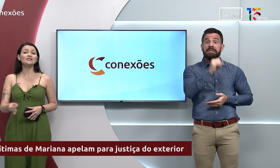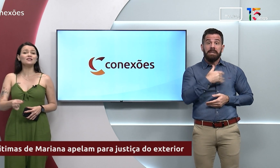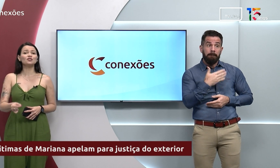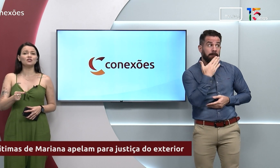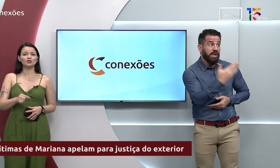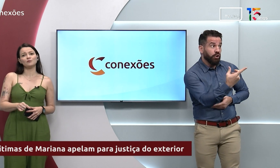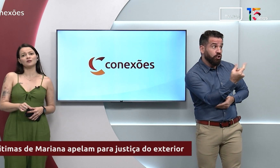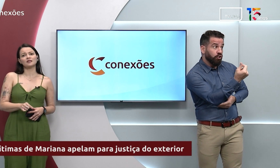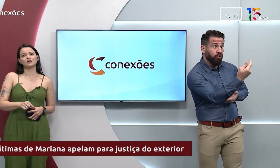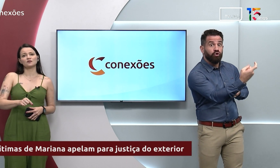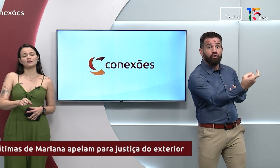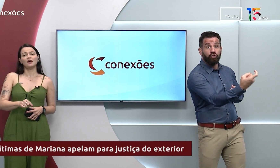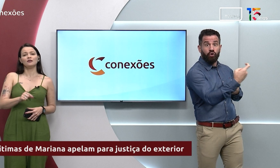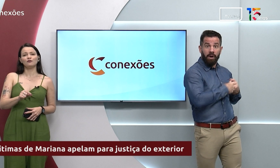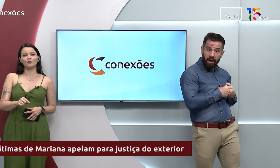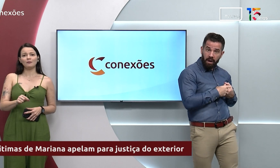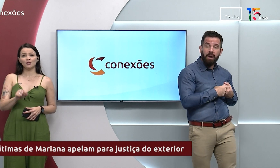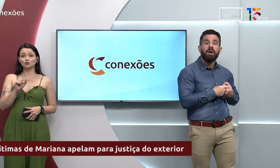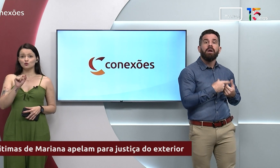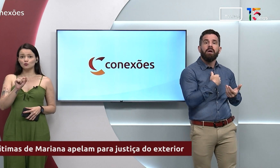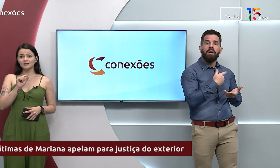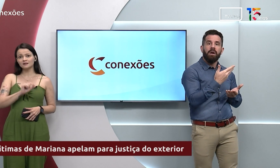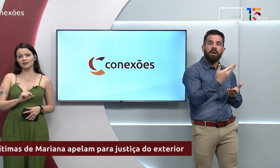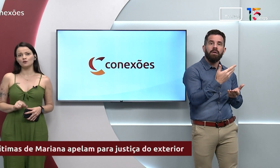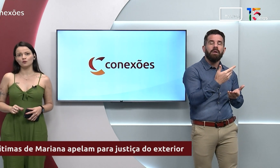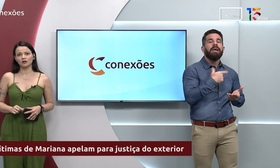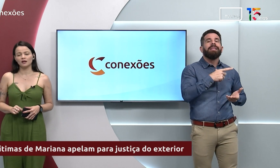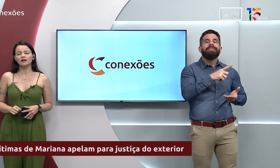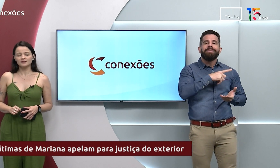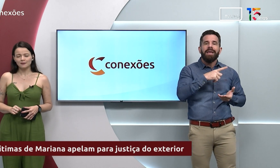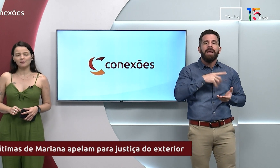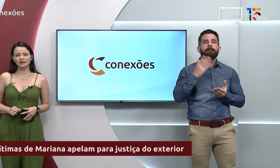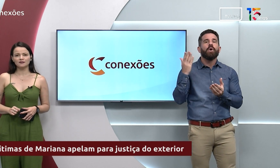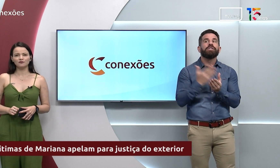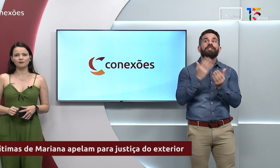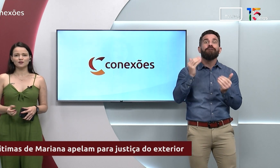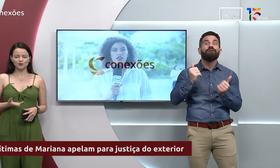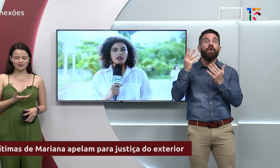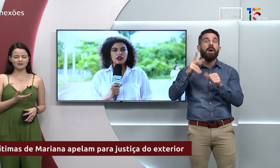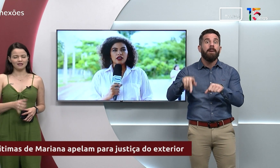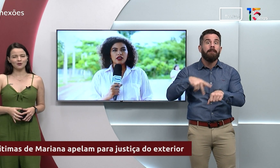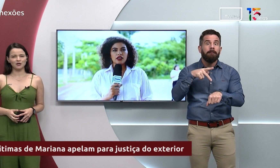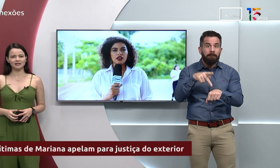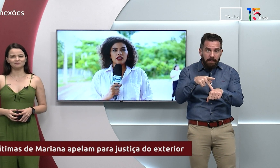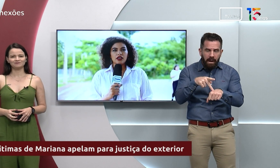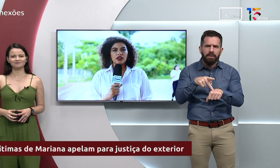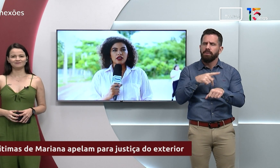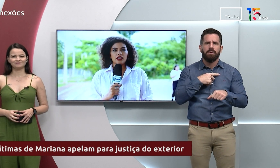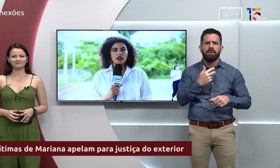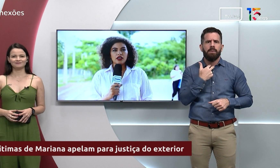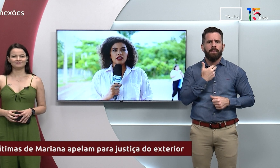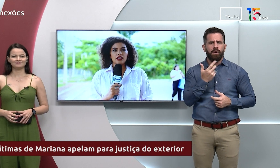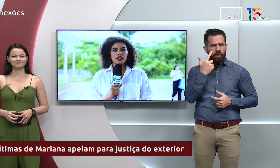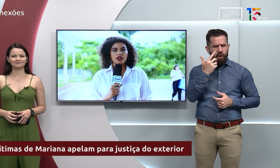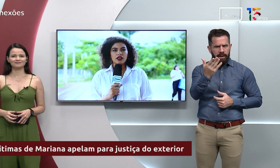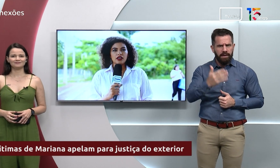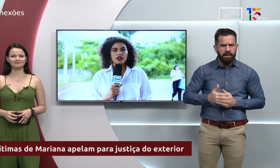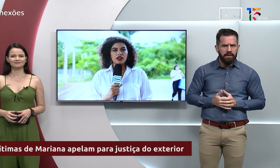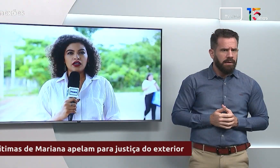devem desistir de processos que foram abertos no exterior. Saiba mais informações agora.